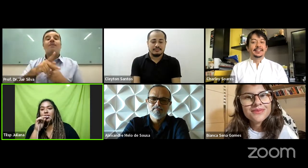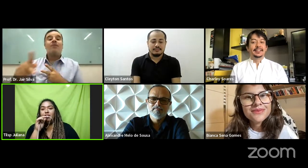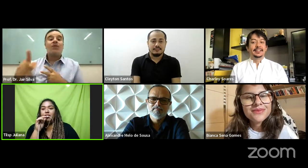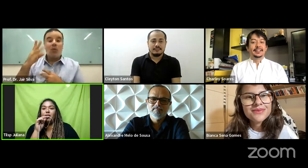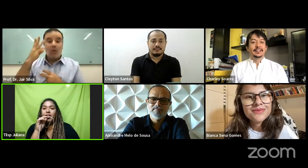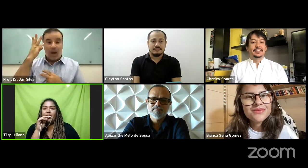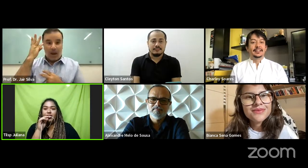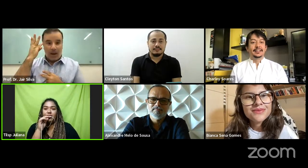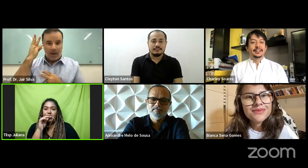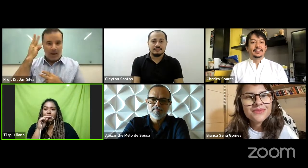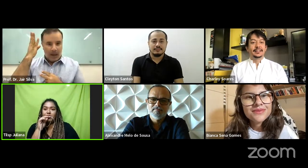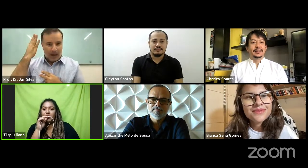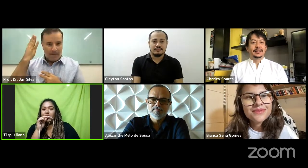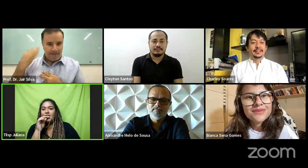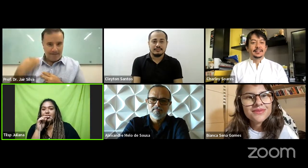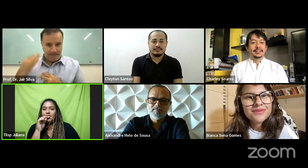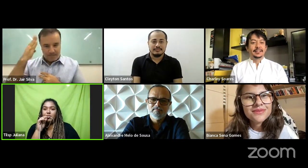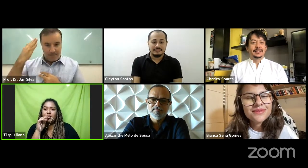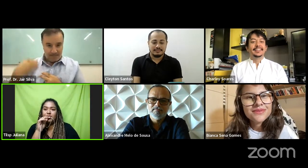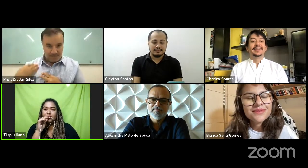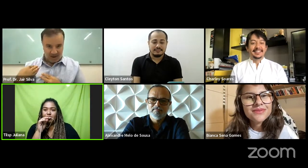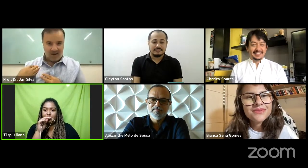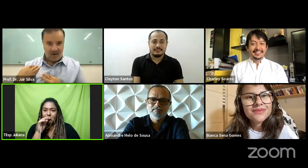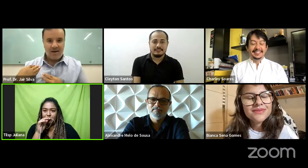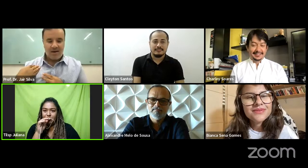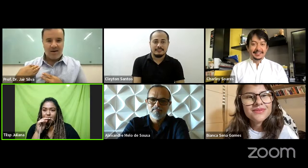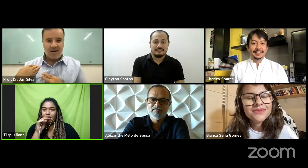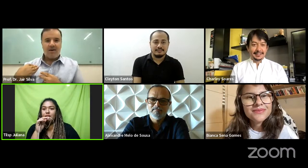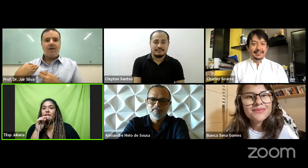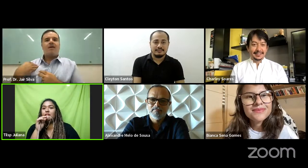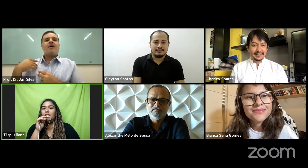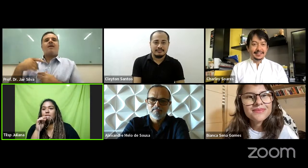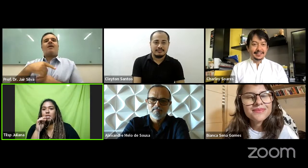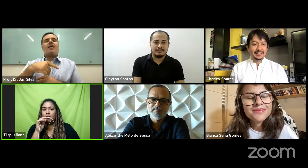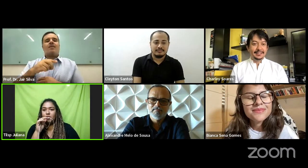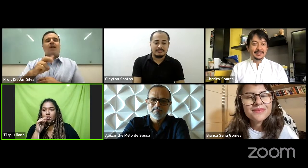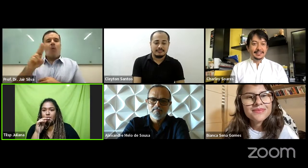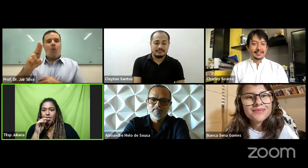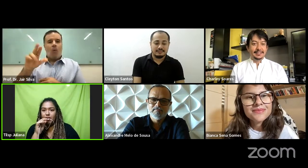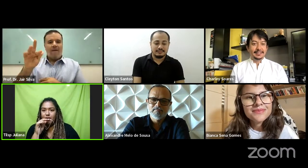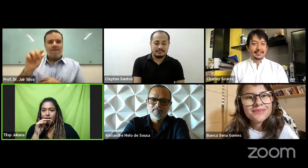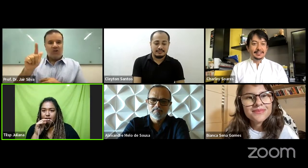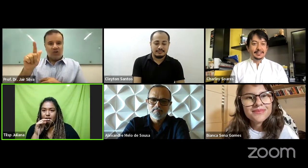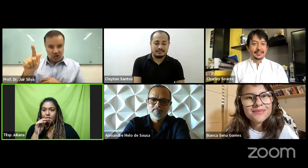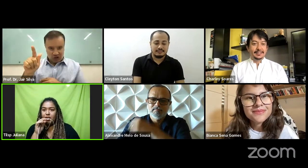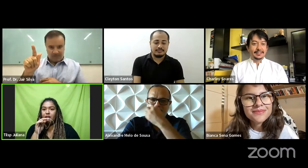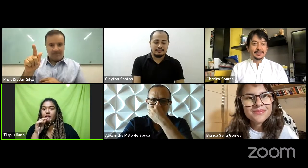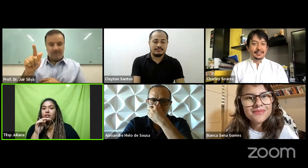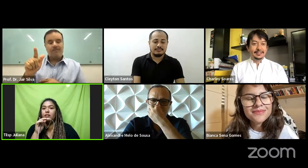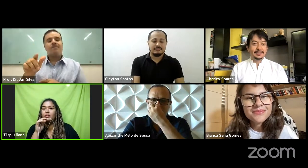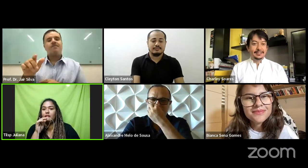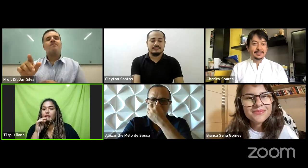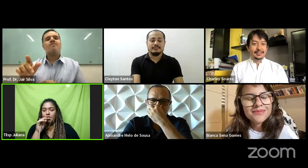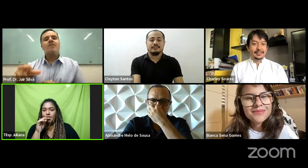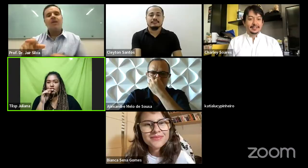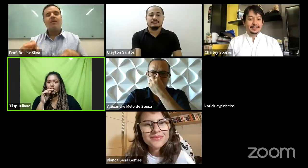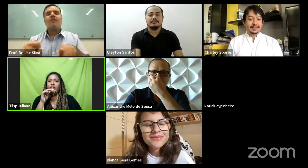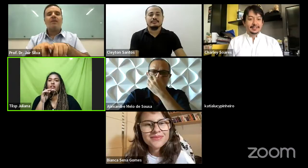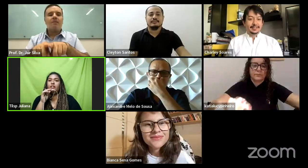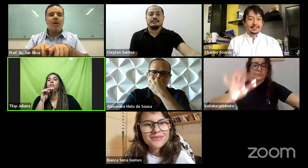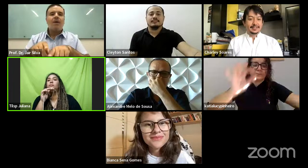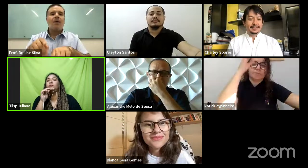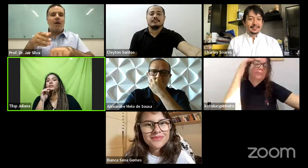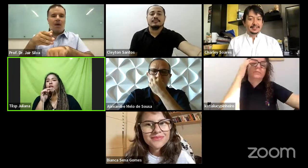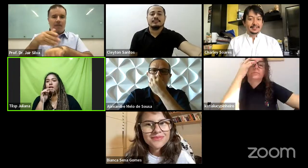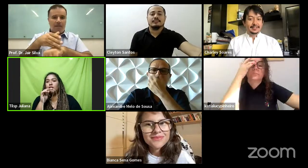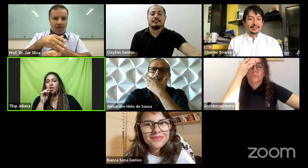Temos a professora que foi orientadora, a professora Cátia Lúcia. Nós temos a professora Bianca também, que é da